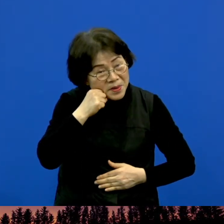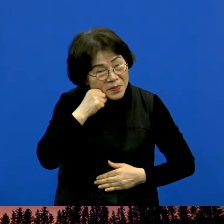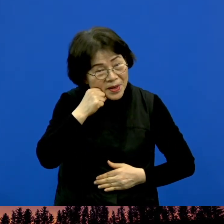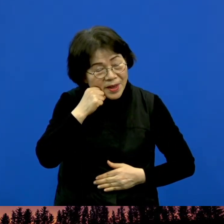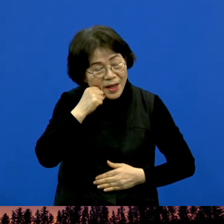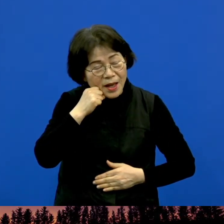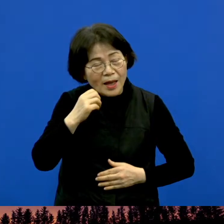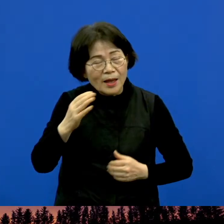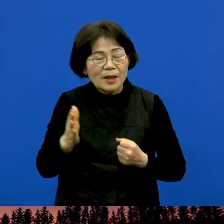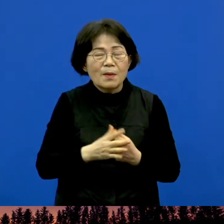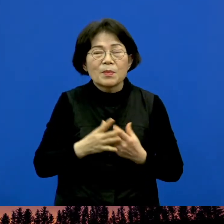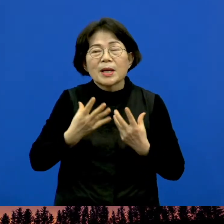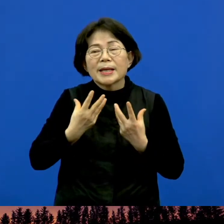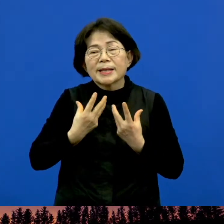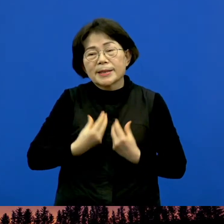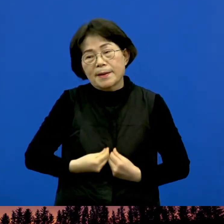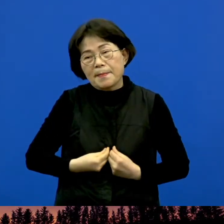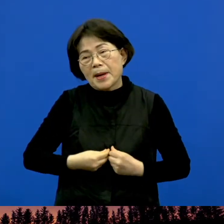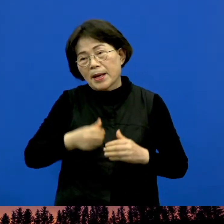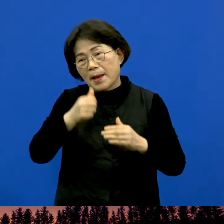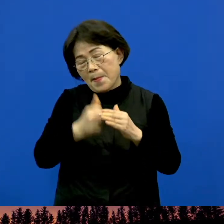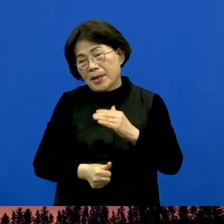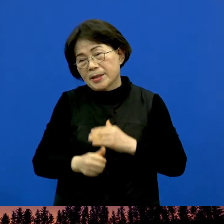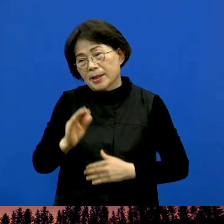그러니까 절망에 빠지는 거죠.